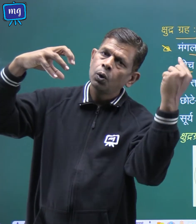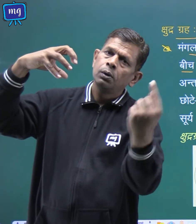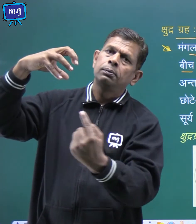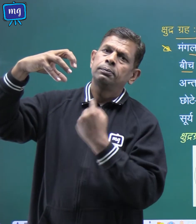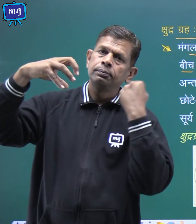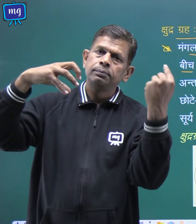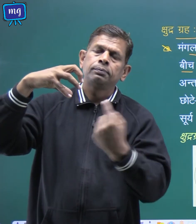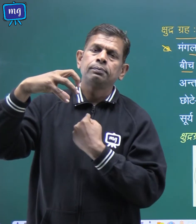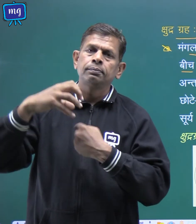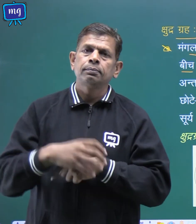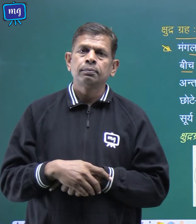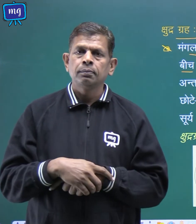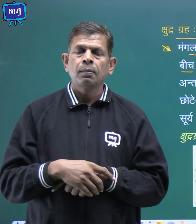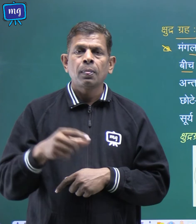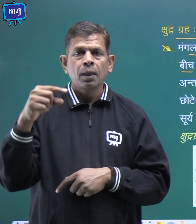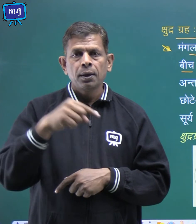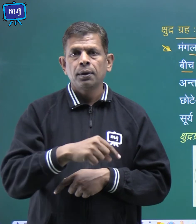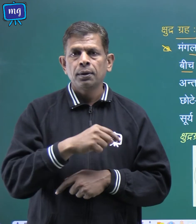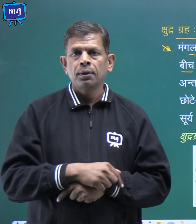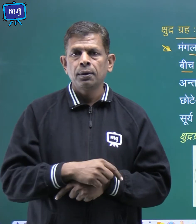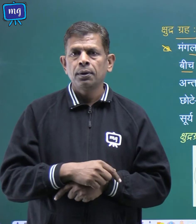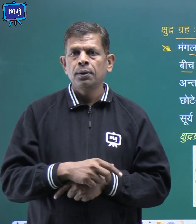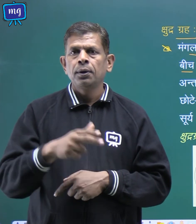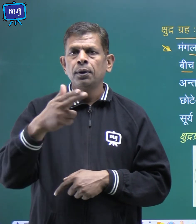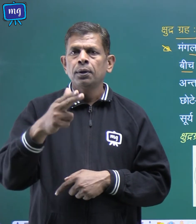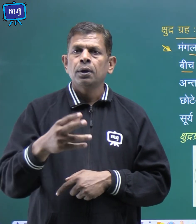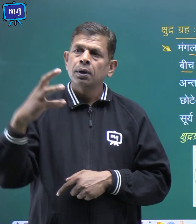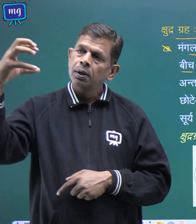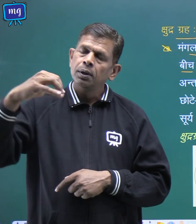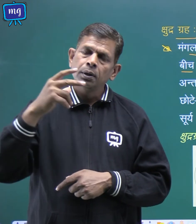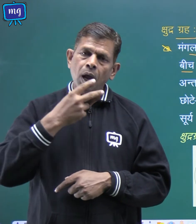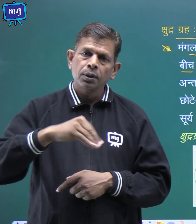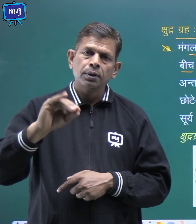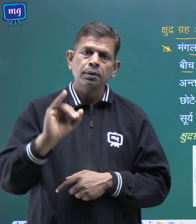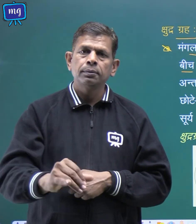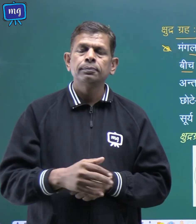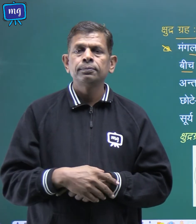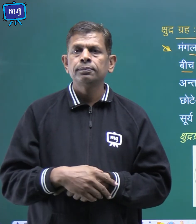हैं, इन्हें क्षुद्र ग्रह कहते हैं।